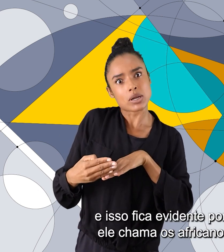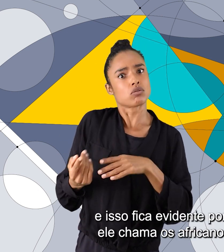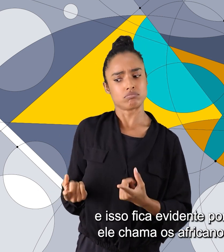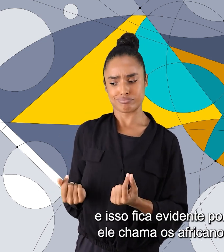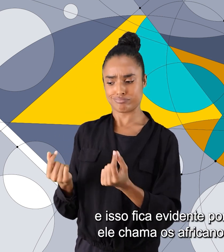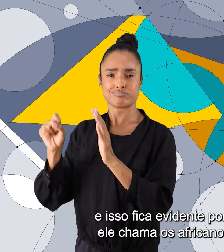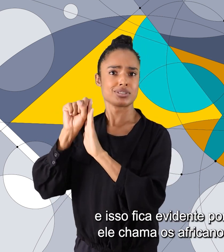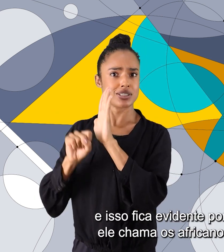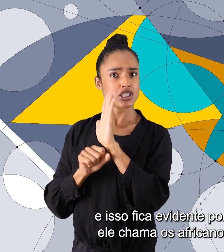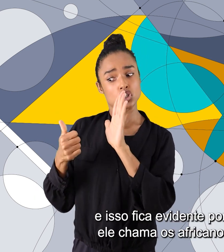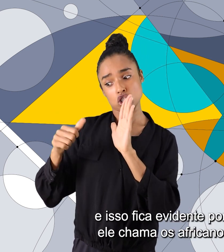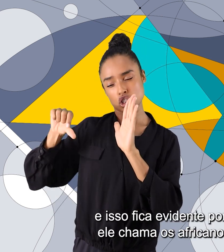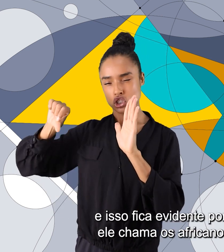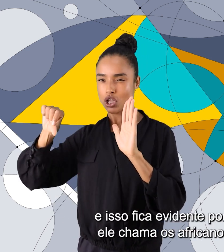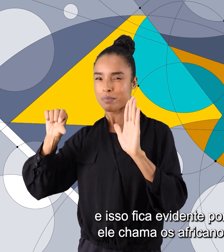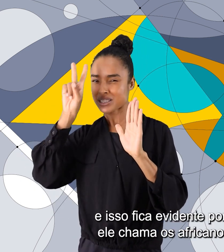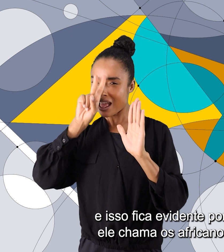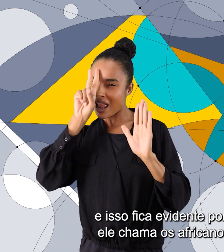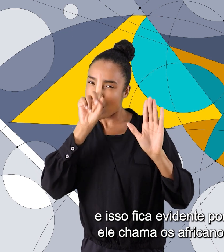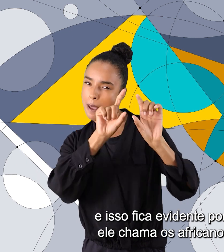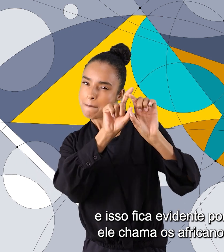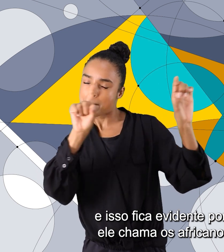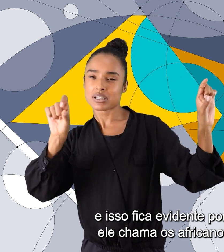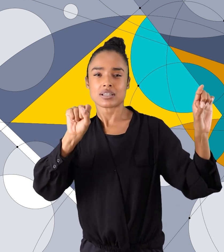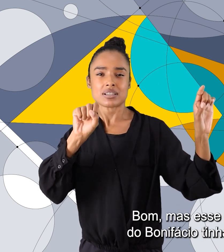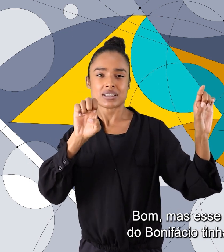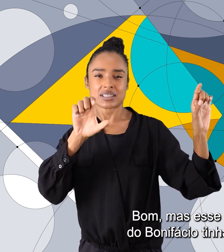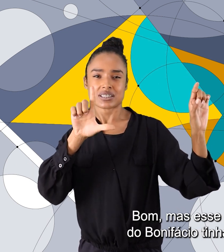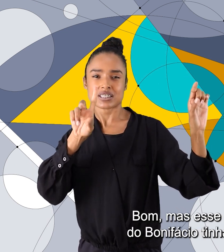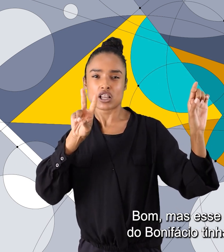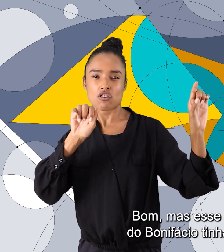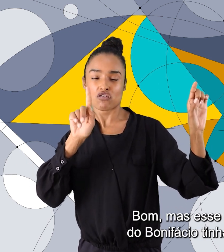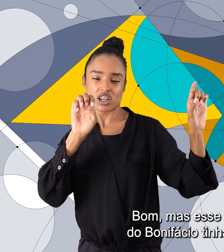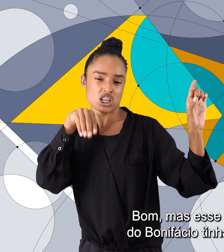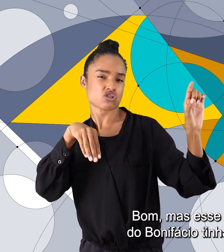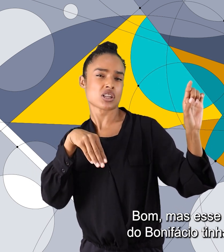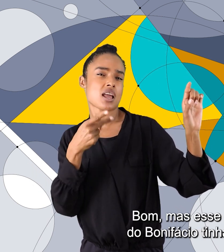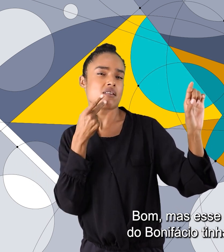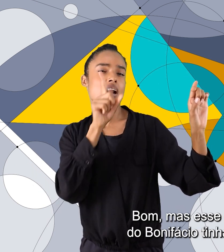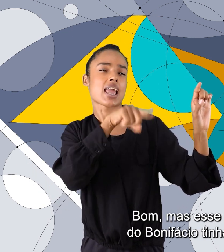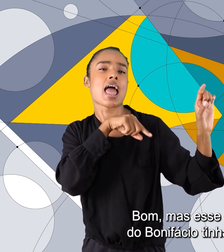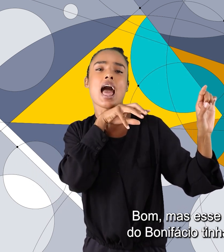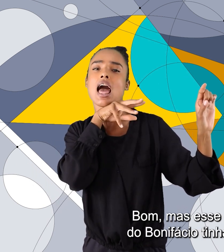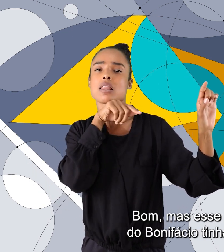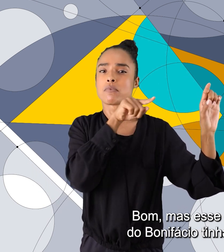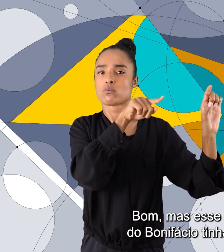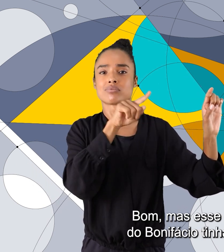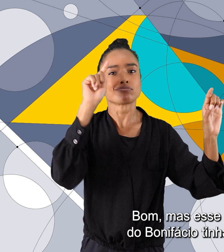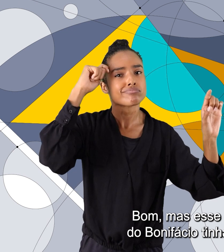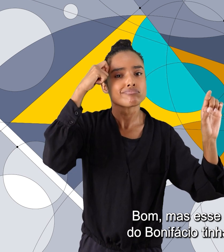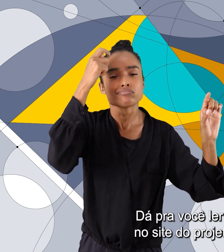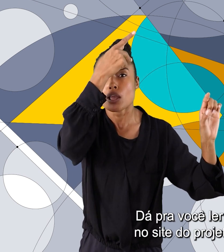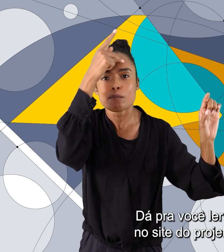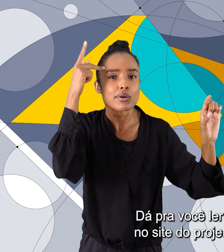Isso fica evidente, por exemplo, quando ele chama os africanos de selvagens. Bom, mas esse documento do Bonifácio tinha 32